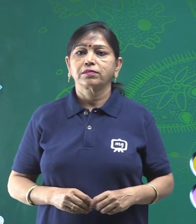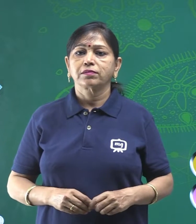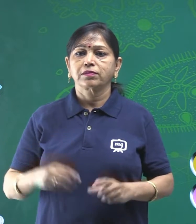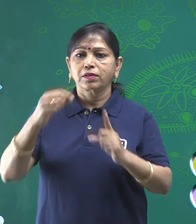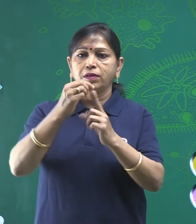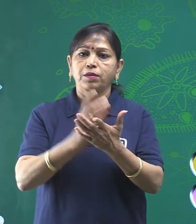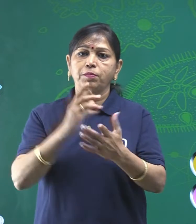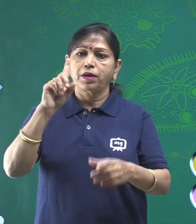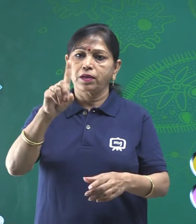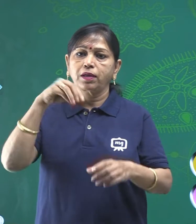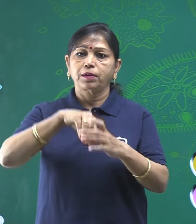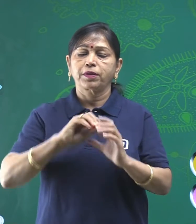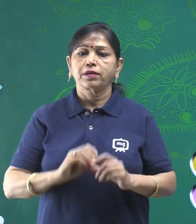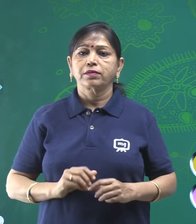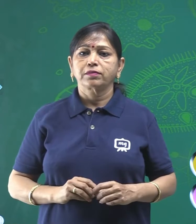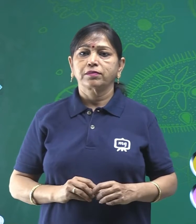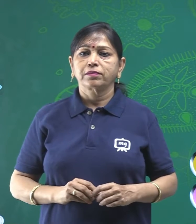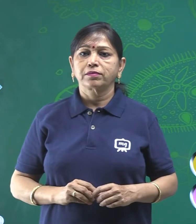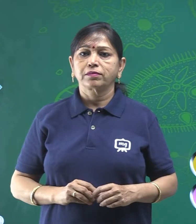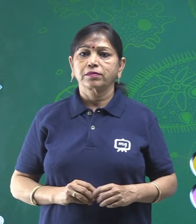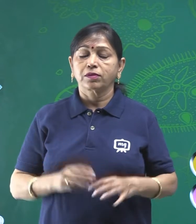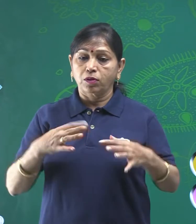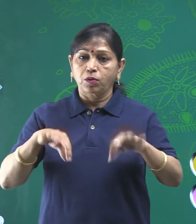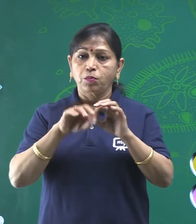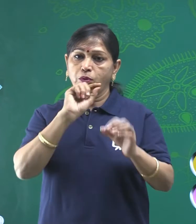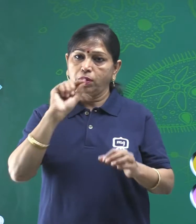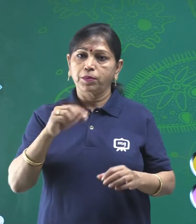भाग 1 में मुख्य बिंदु पढ़े।